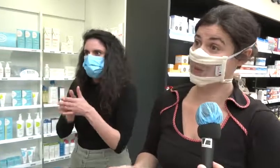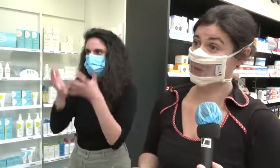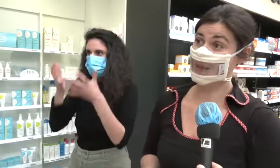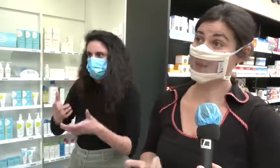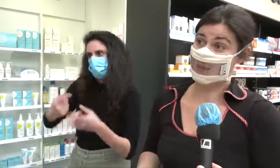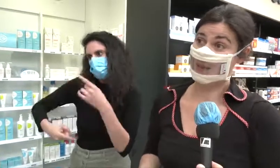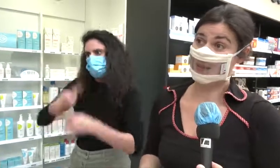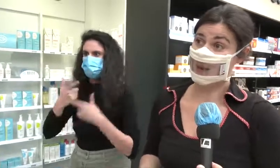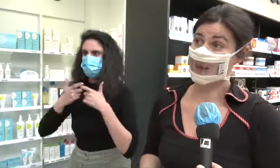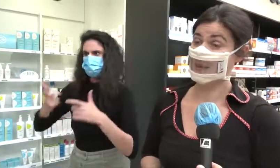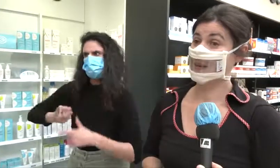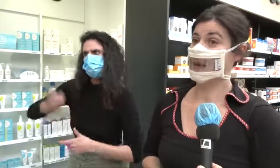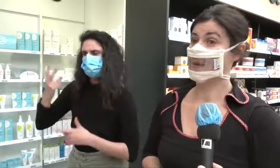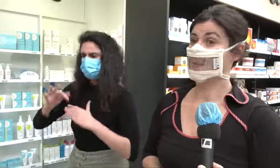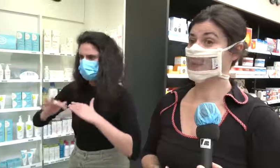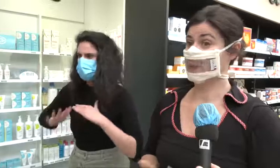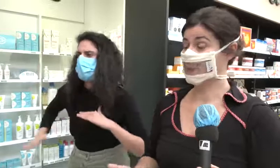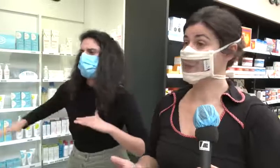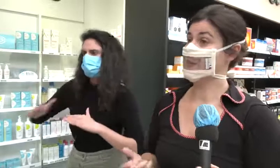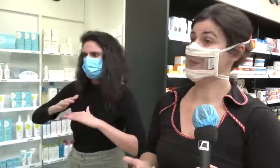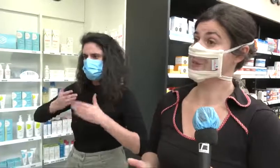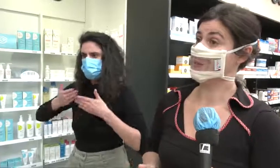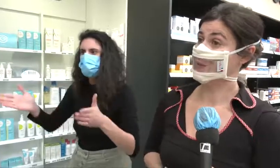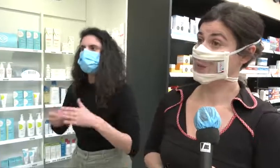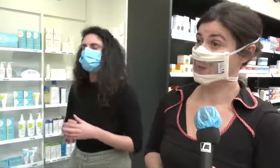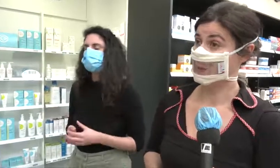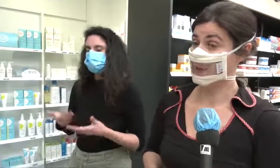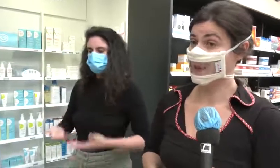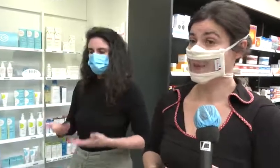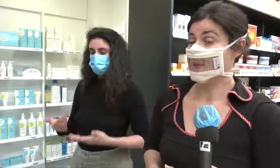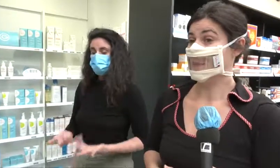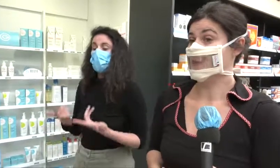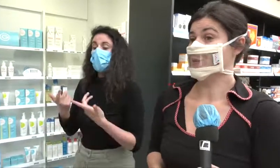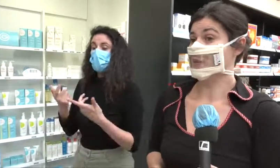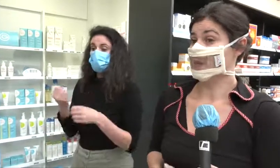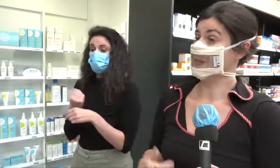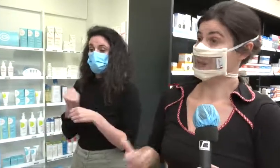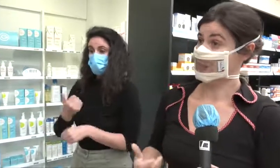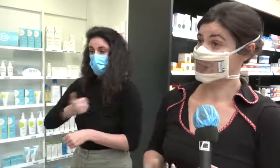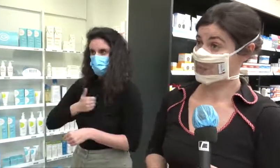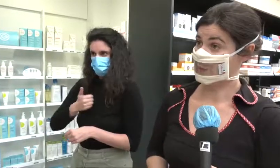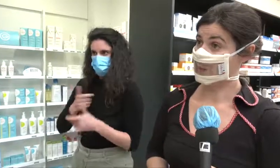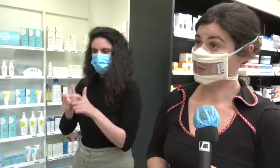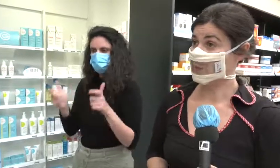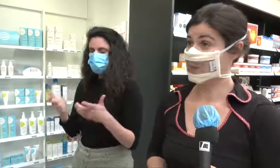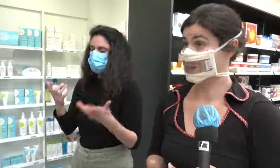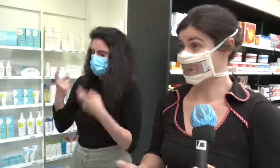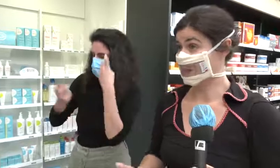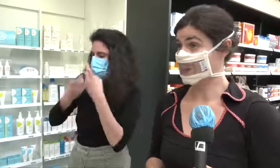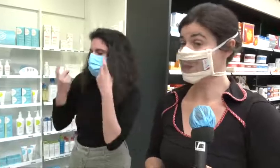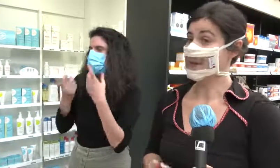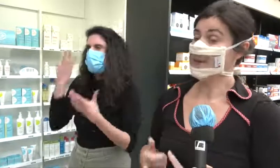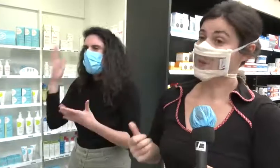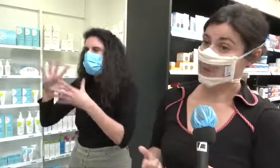personnes sourdes sur le territoire. Pour le moment, j'ai un statut d'auto-entrepreneur, mais je suis en train de réfléchir justement à d'autres types